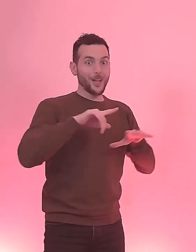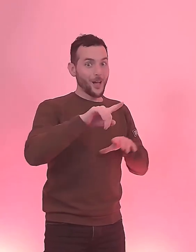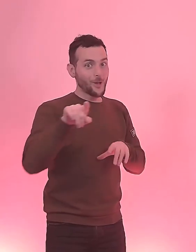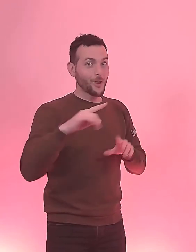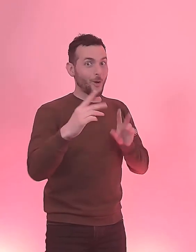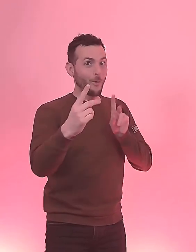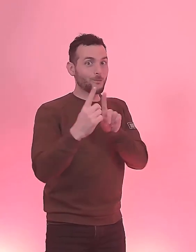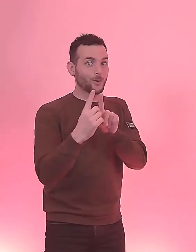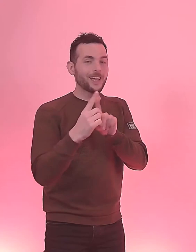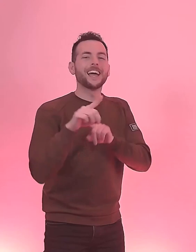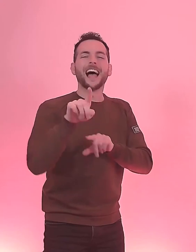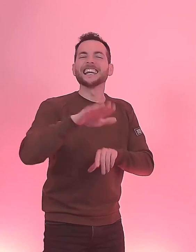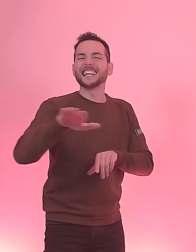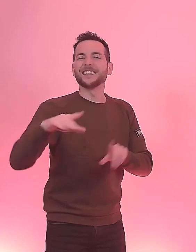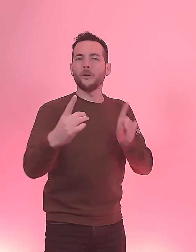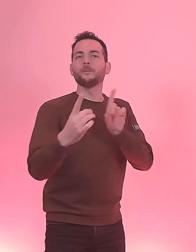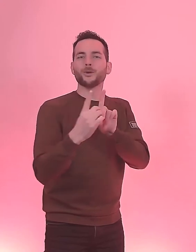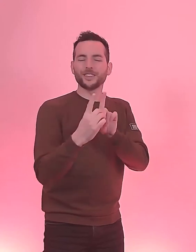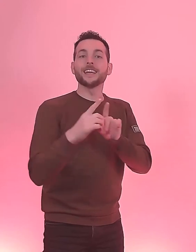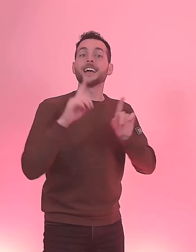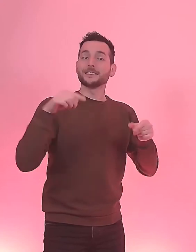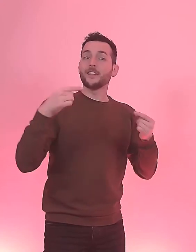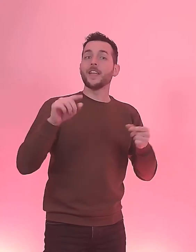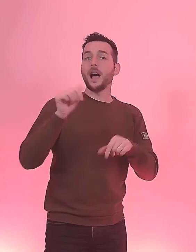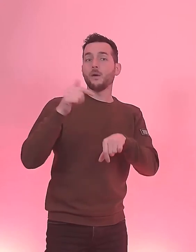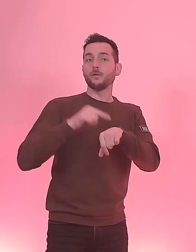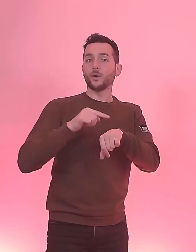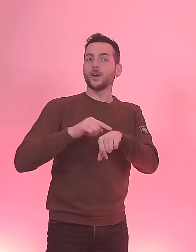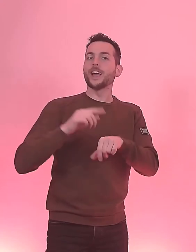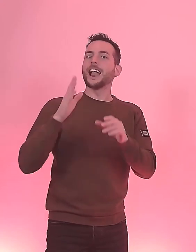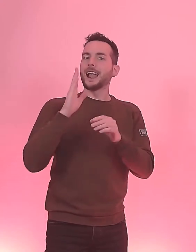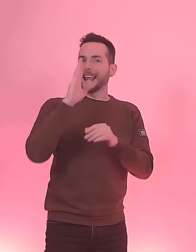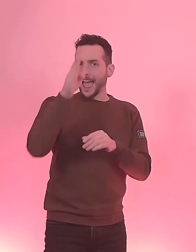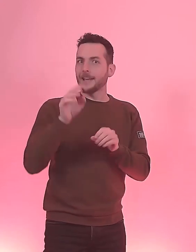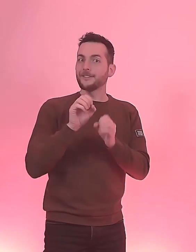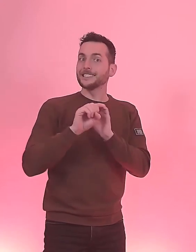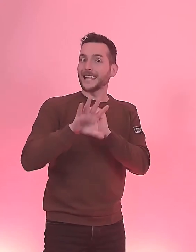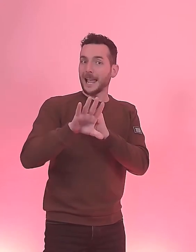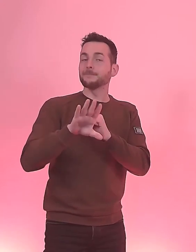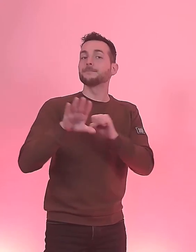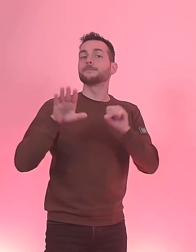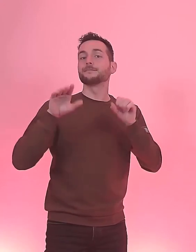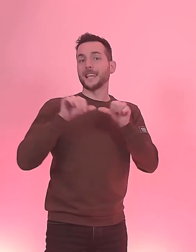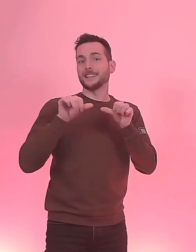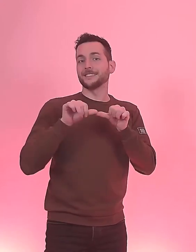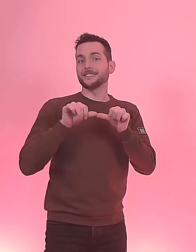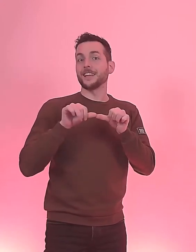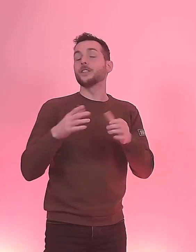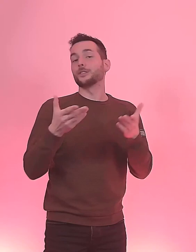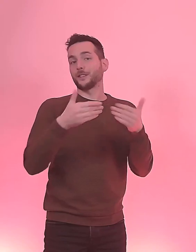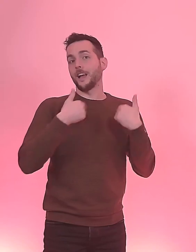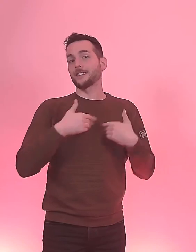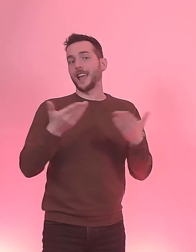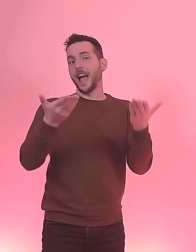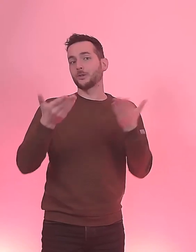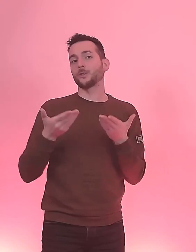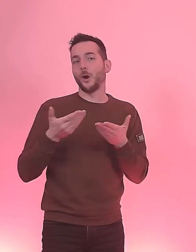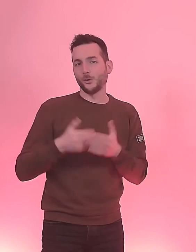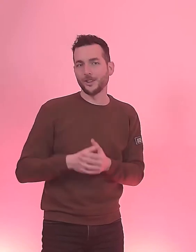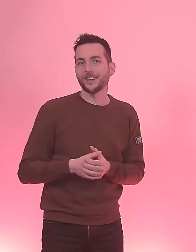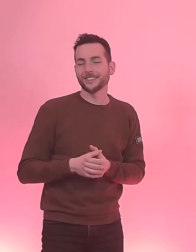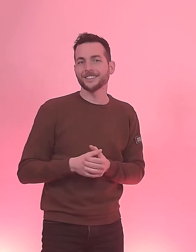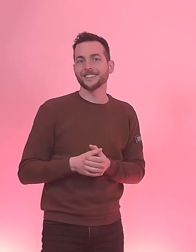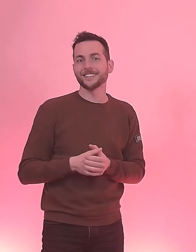je wat de kinderen te ontmoeten en om 11 uur dan weer de livestream dienst dus van harte uitgenodigd om daar te zijn laten we afsluiten met